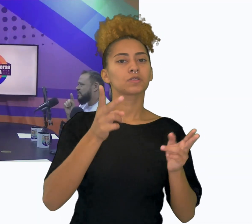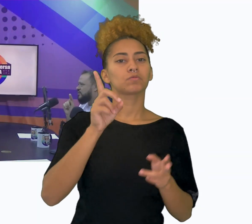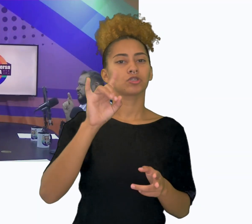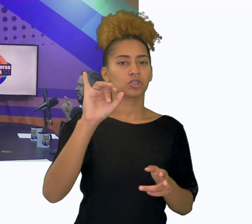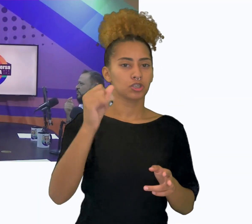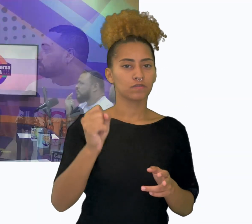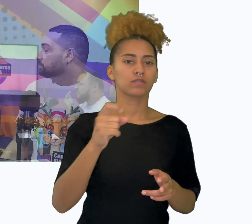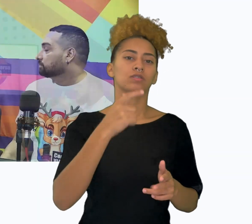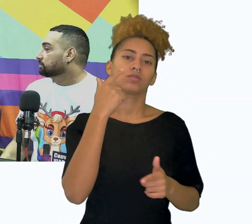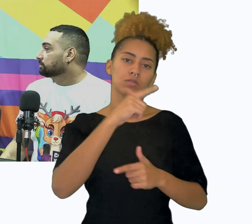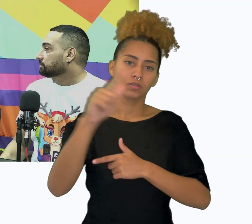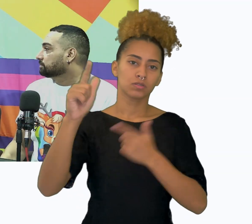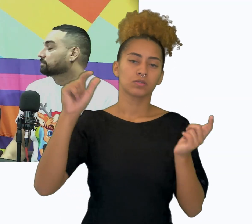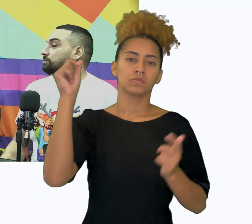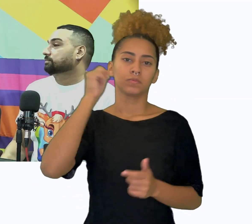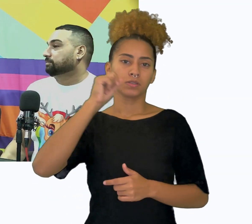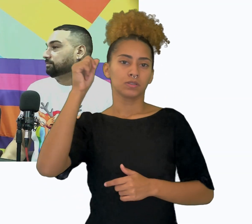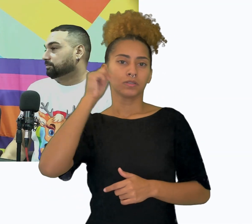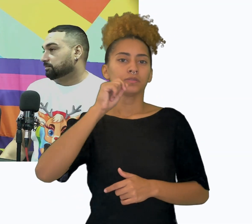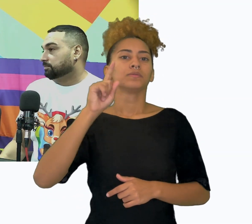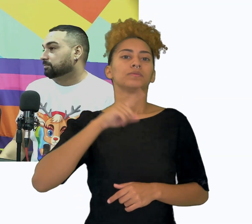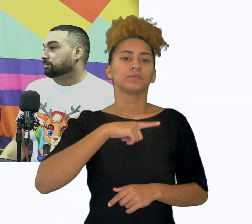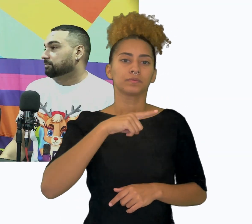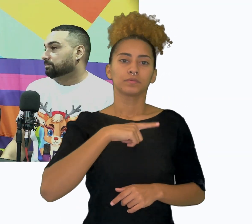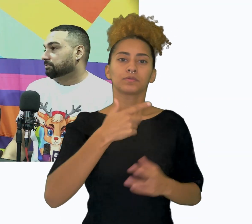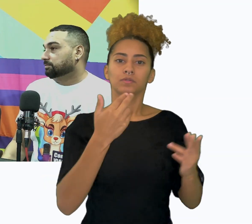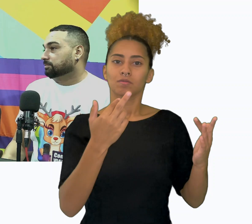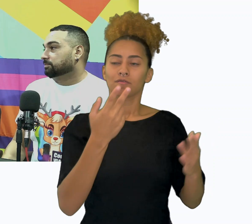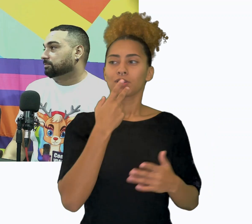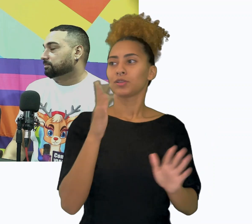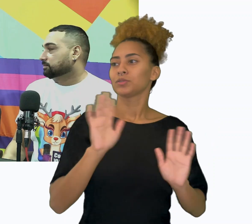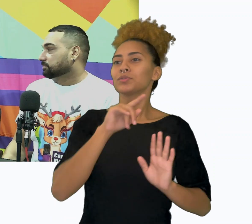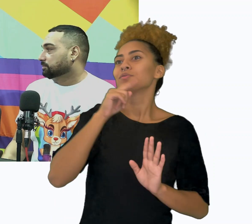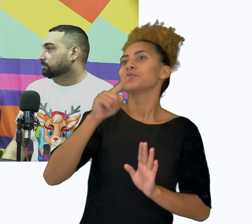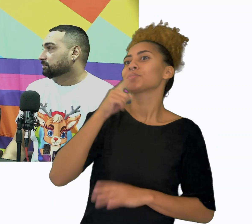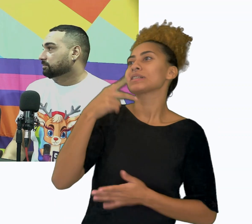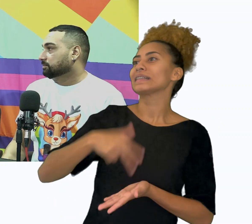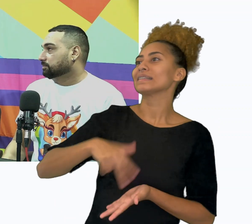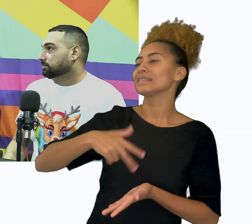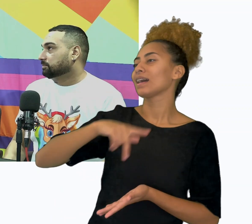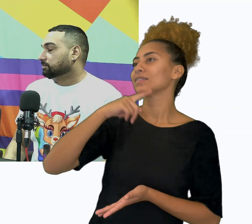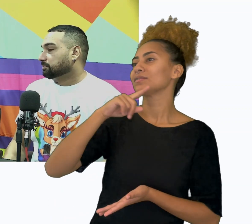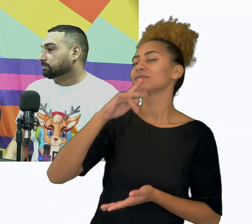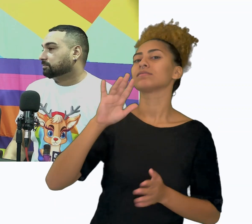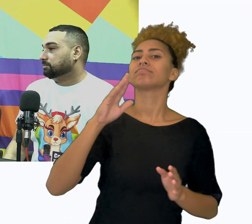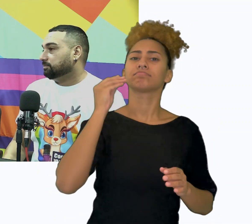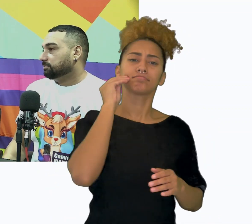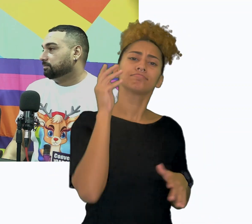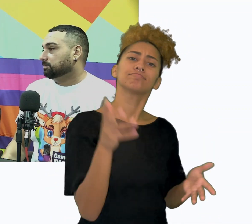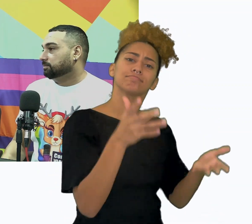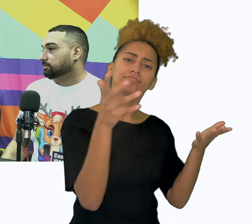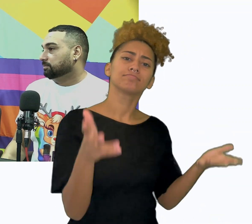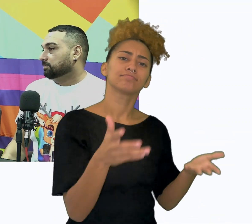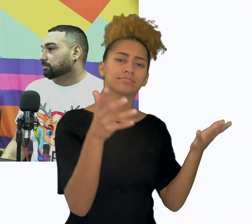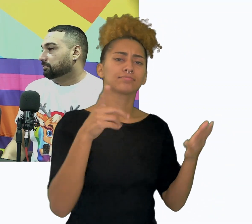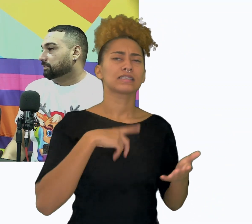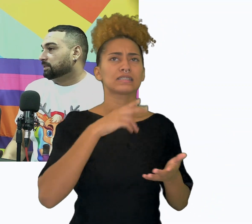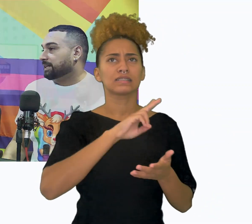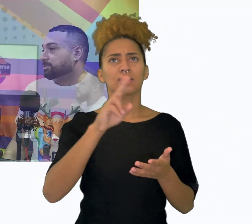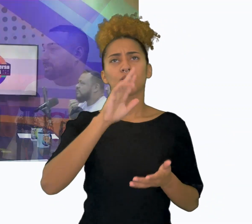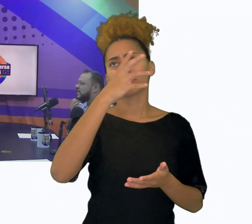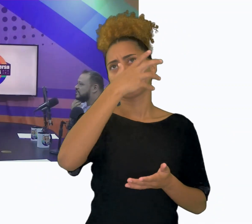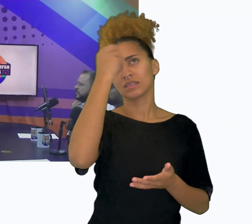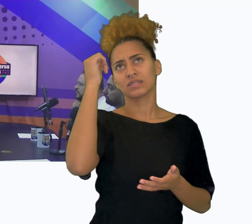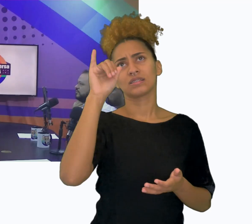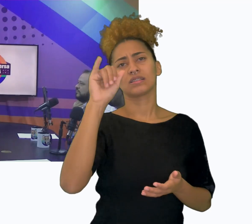Divas, tinha outras meninas, outras Bezinha, divas, né? que também falavam que não iam conseguir dançar. A Bezinha, né? Que era, esqueci.